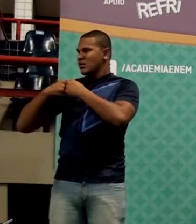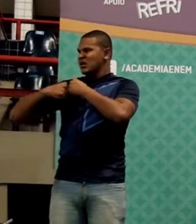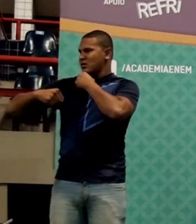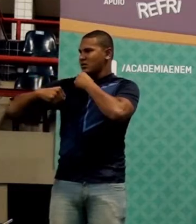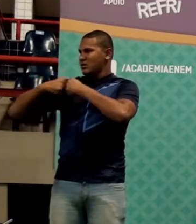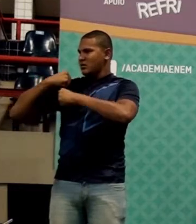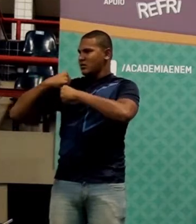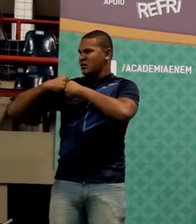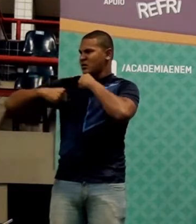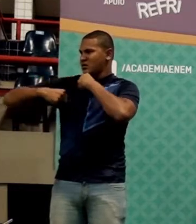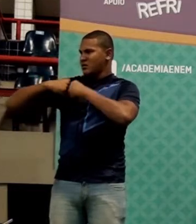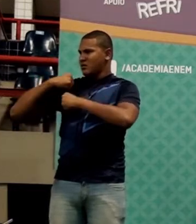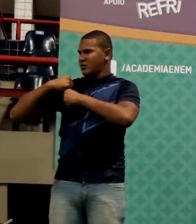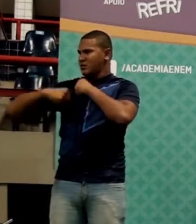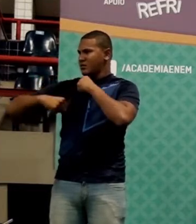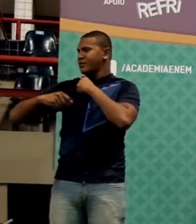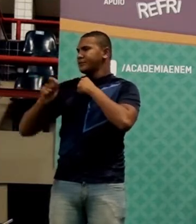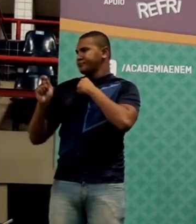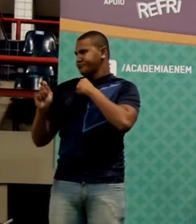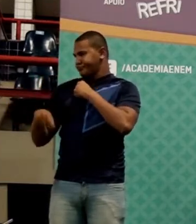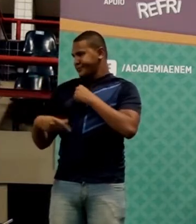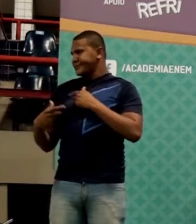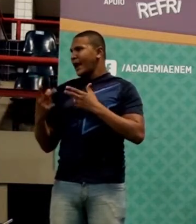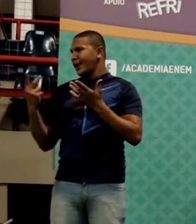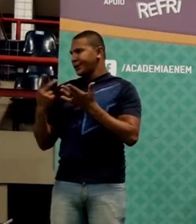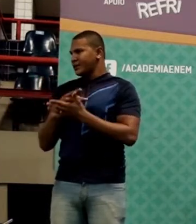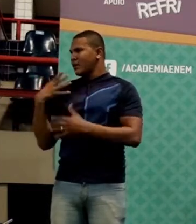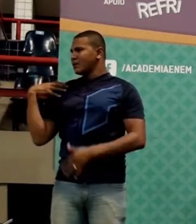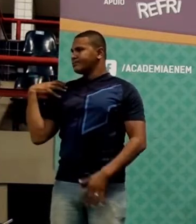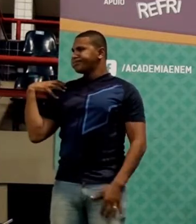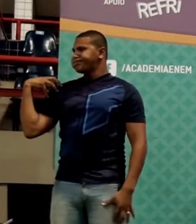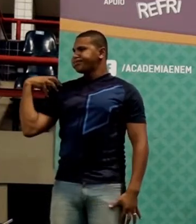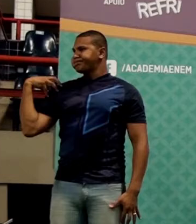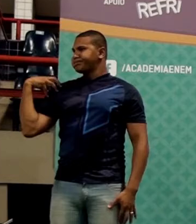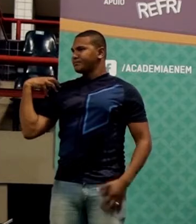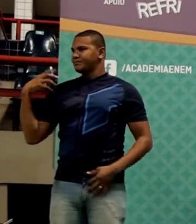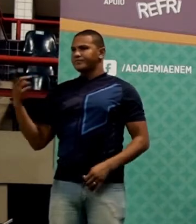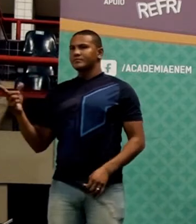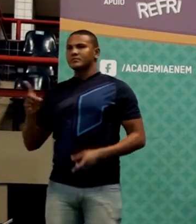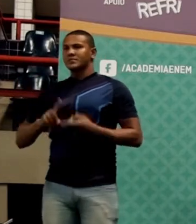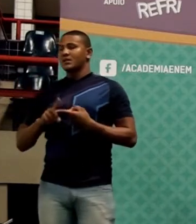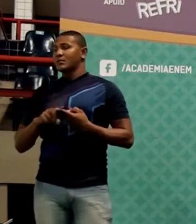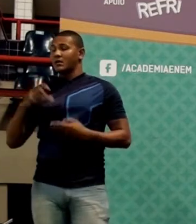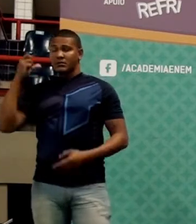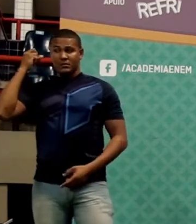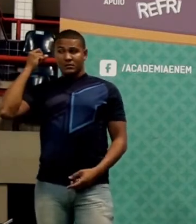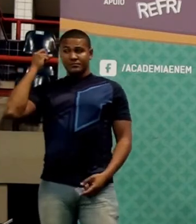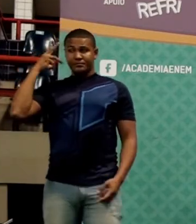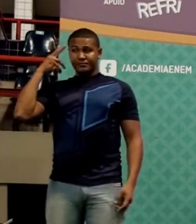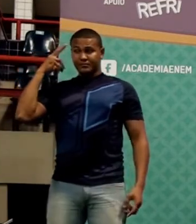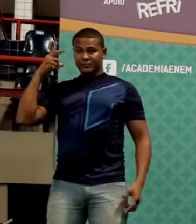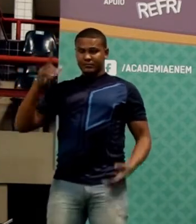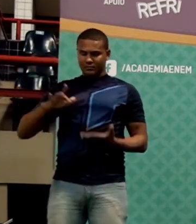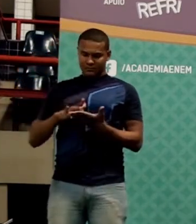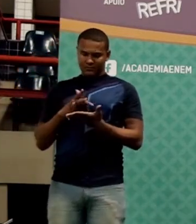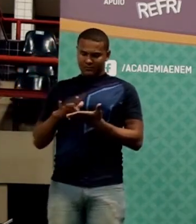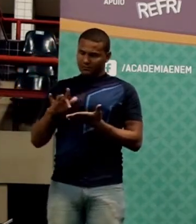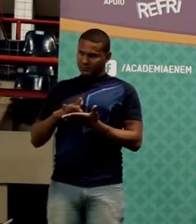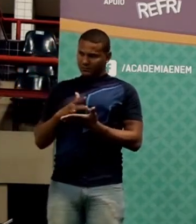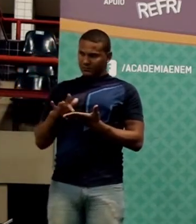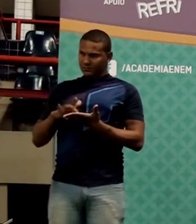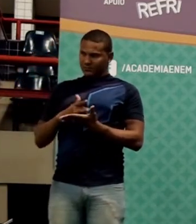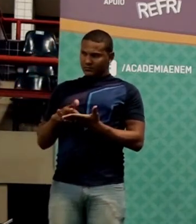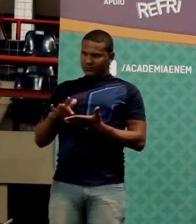Essa geração de vocês, eu digo de vocês porque eu também uso celular e uso muito. Mas eu não